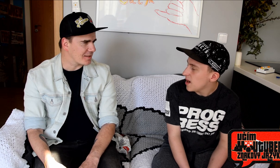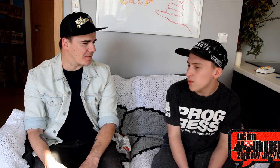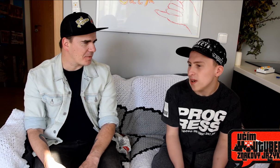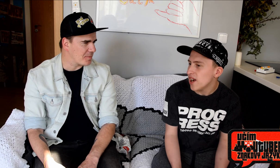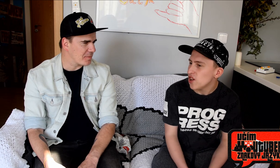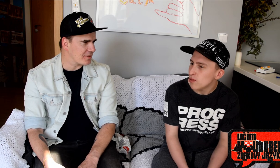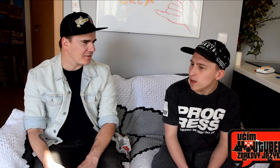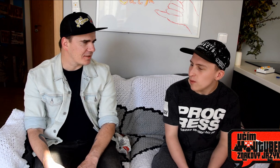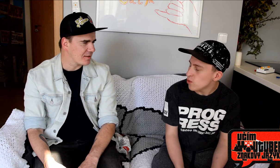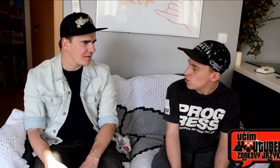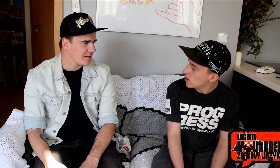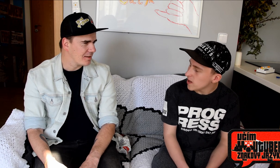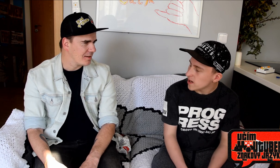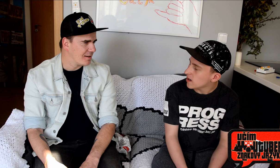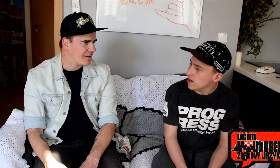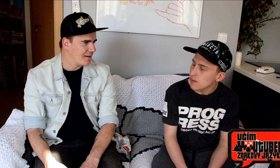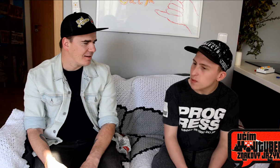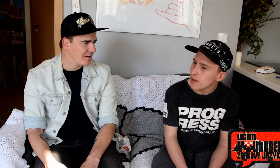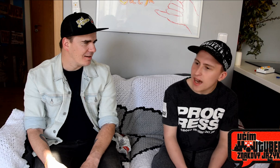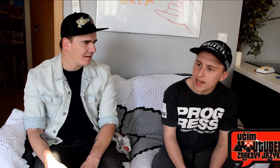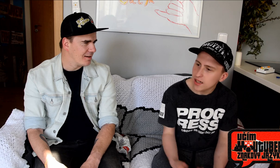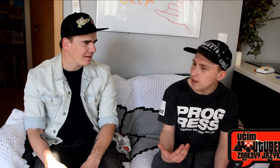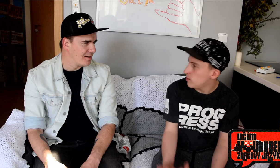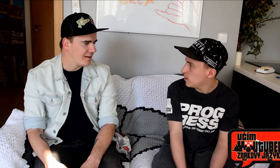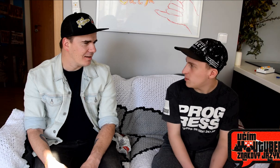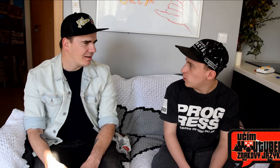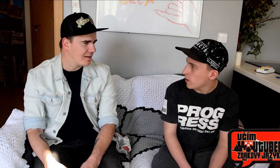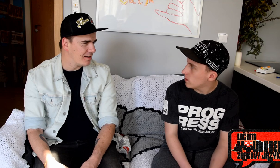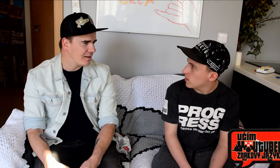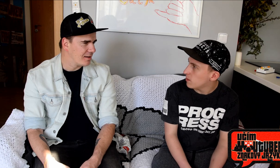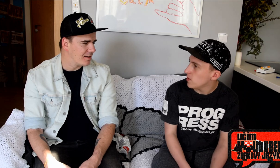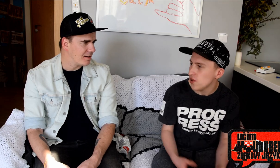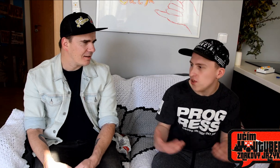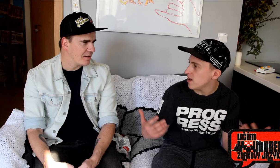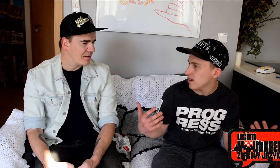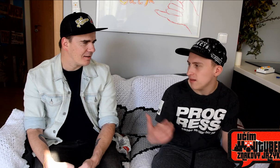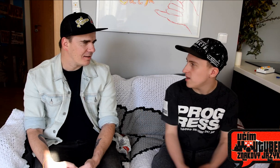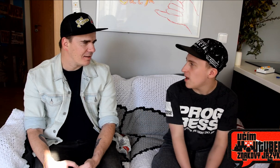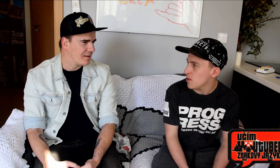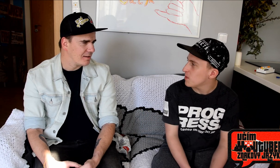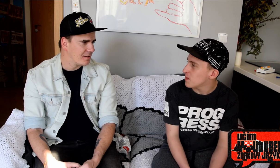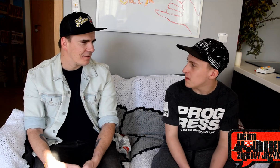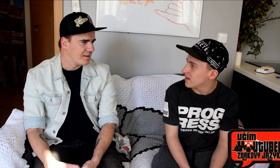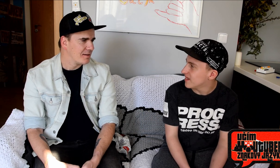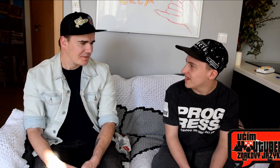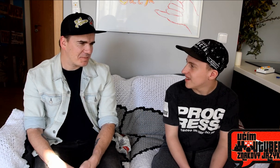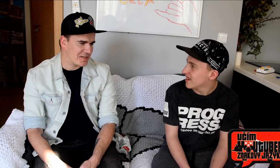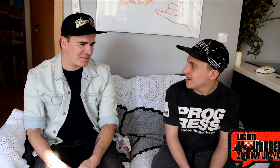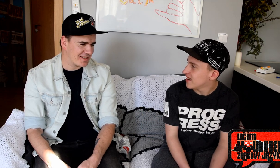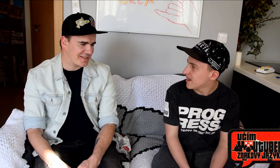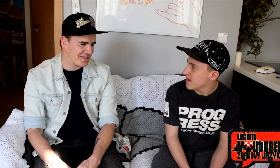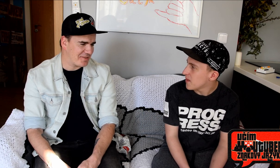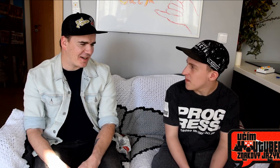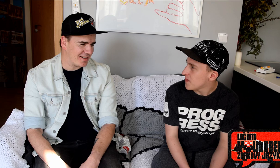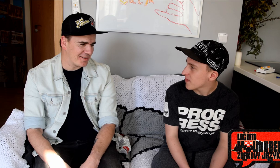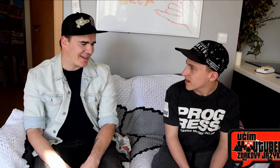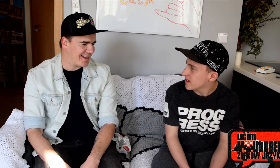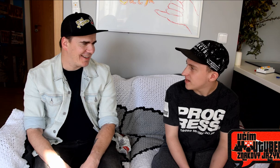budu rád, když si můžu klidně také s tím pomáhat, když budem spolupracovat společně, neděláme to problém. Dobře, tak to zní fajn, OK.